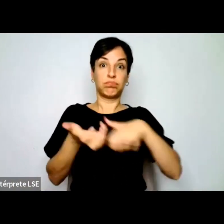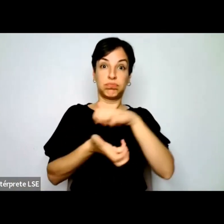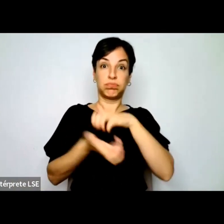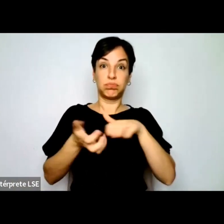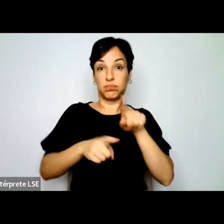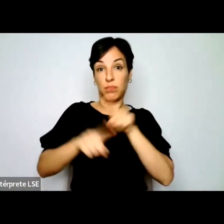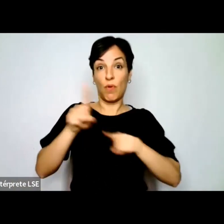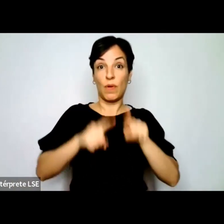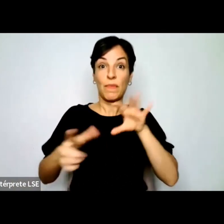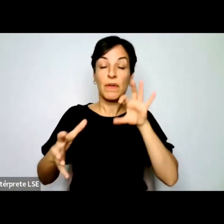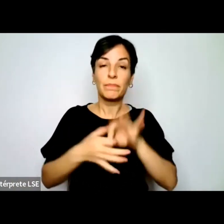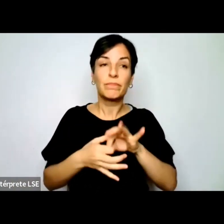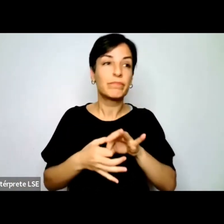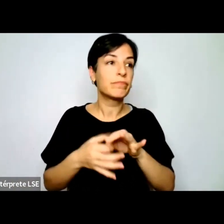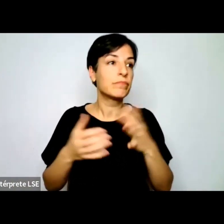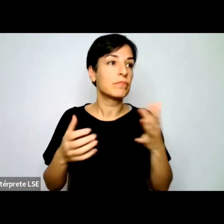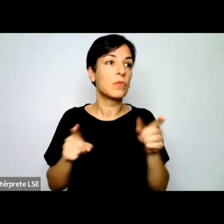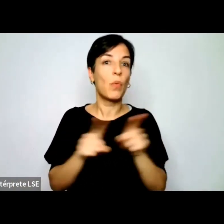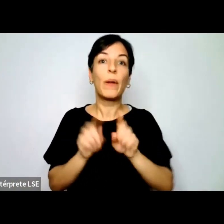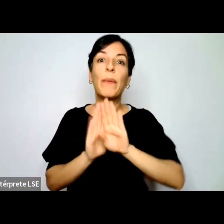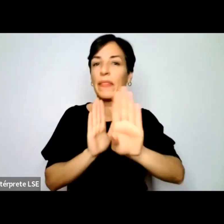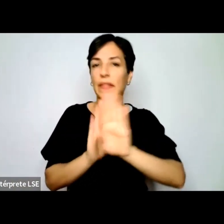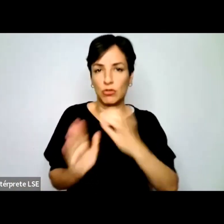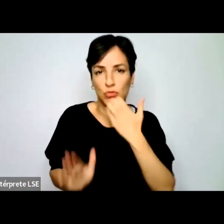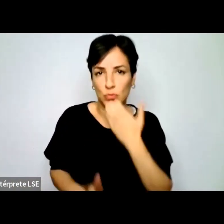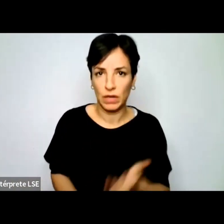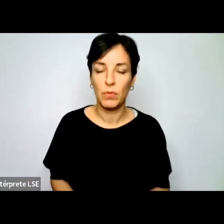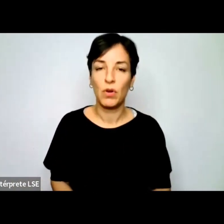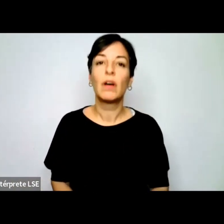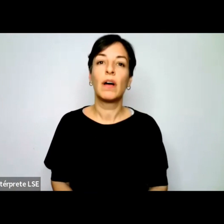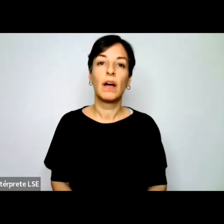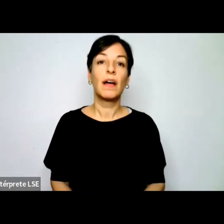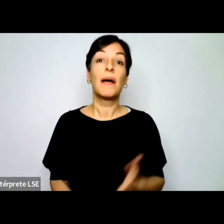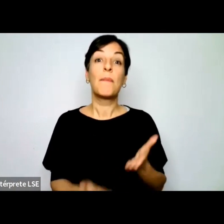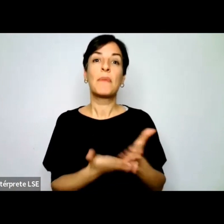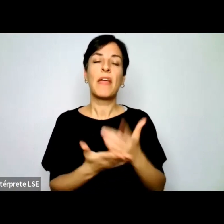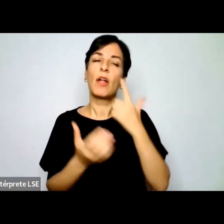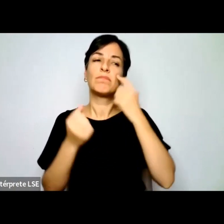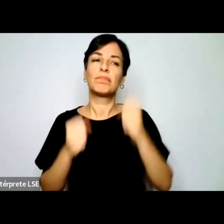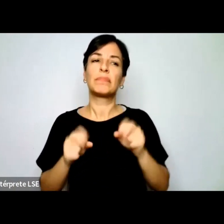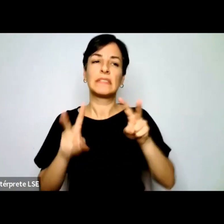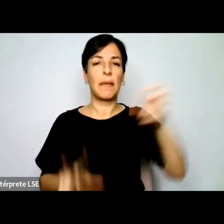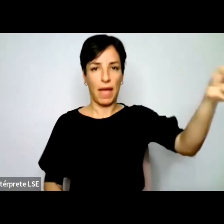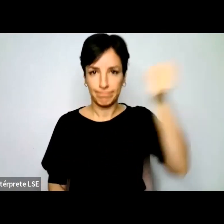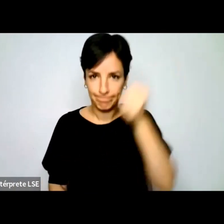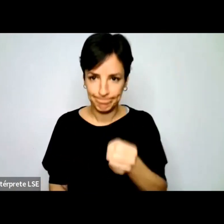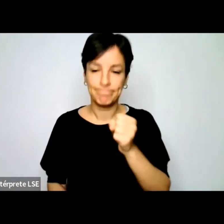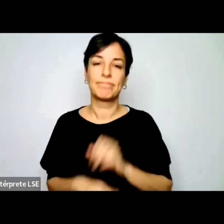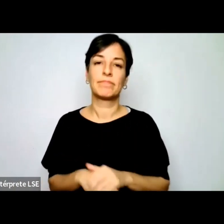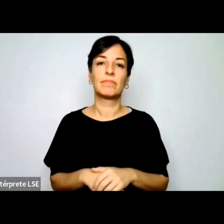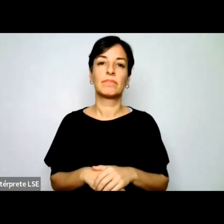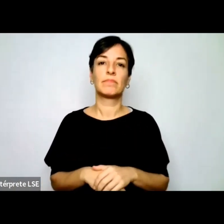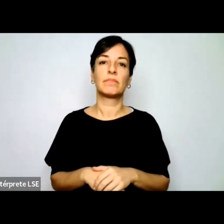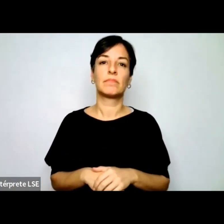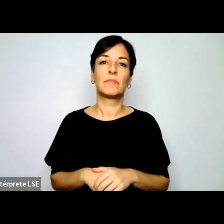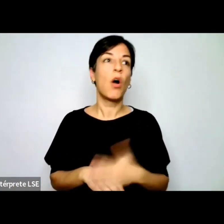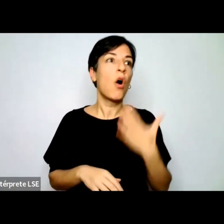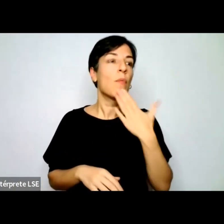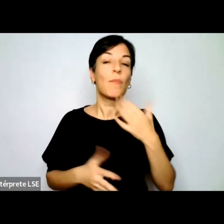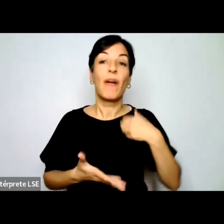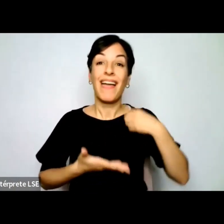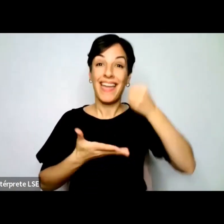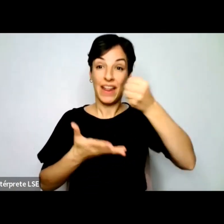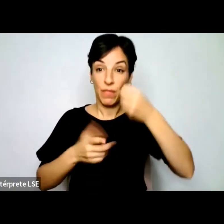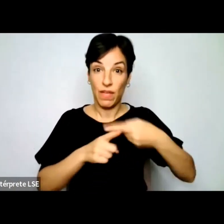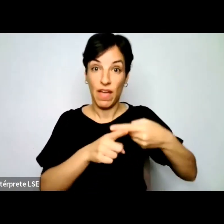relacionado con un problema con vecinos, pues es un mediador que es experto en ese tipo de conflictos. O si es una división de herencia, pues es una